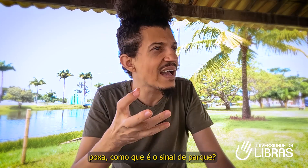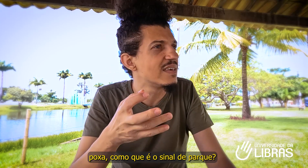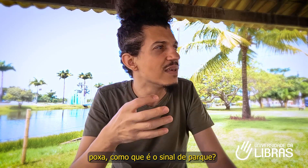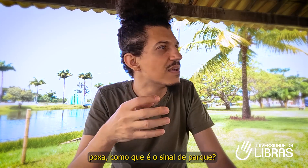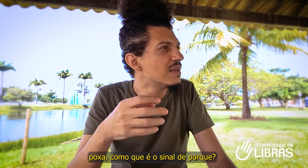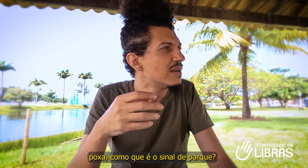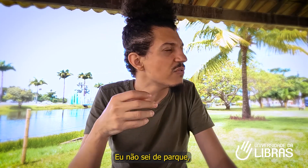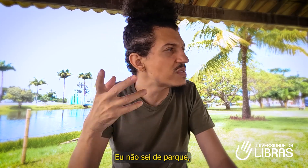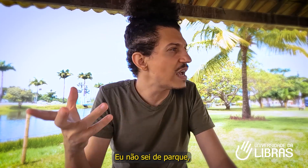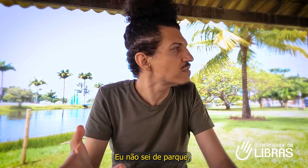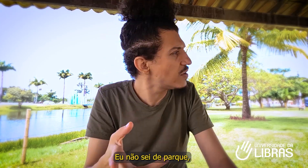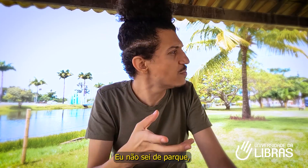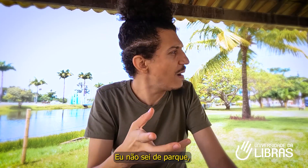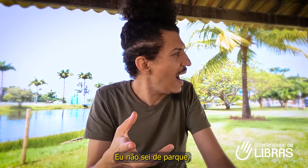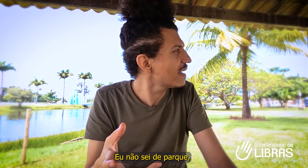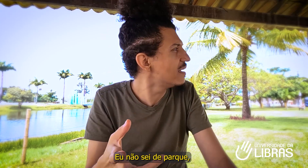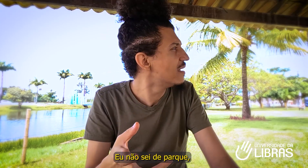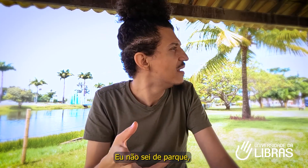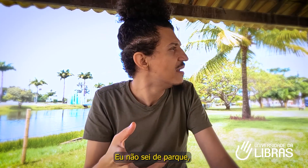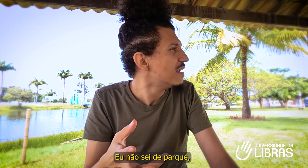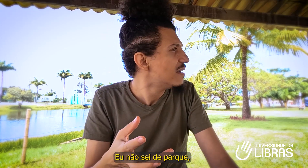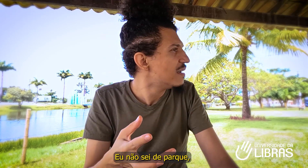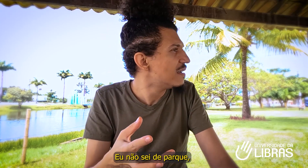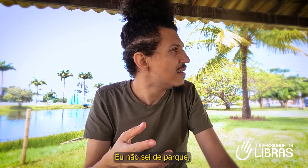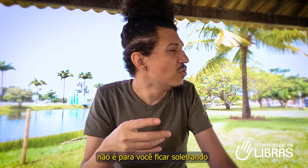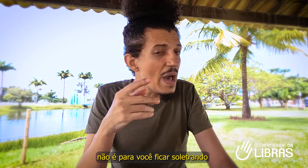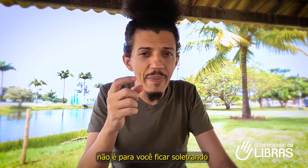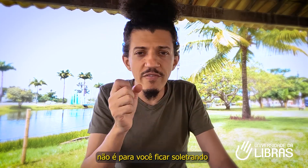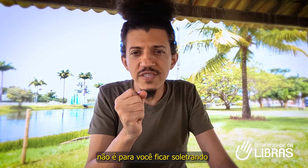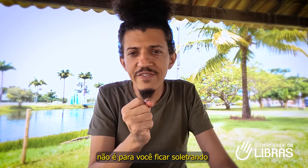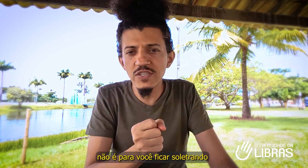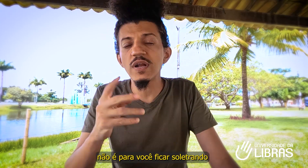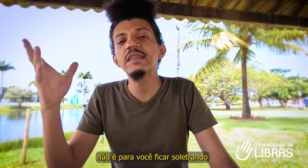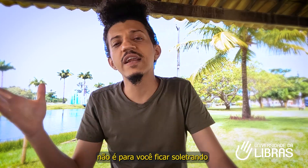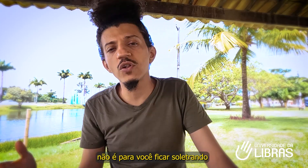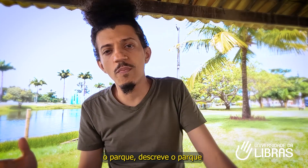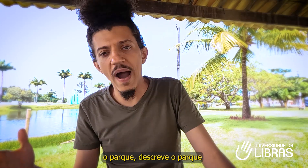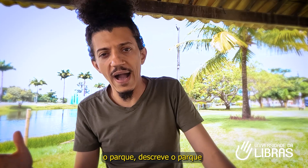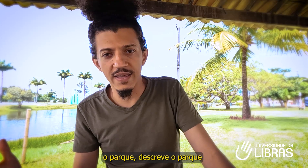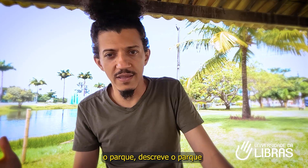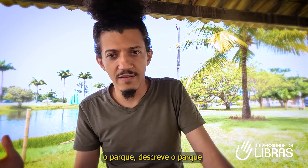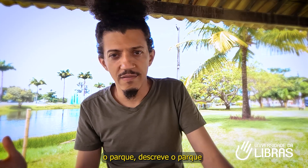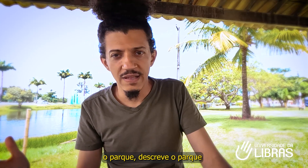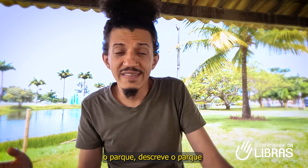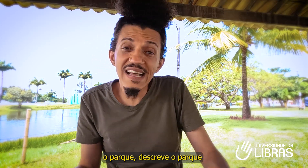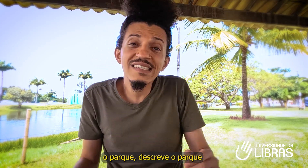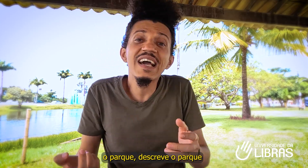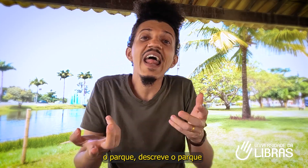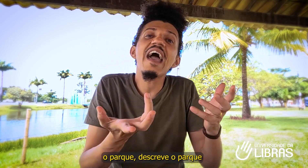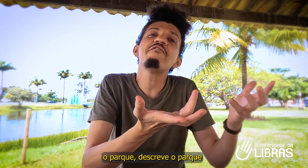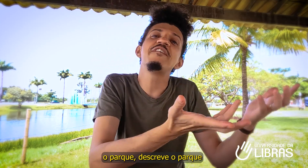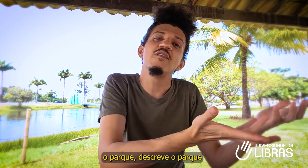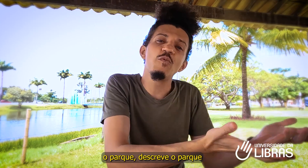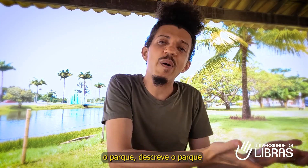parque? Eu não sei o sinal de parque. Não é para você ficar soletrando o parque. Descreve o